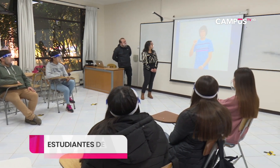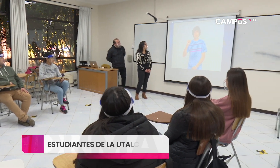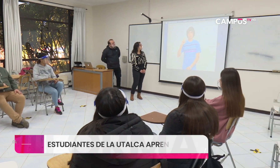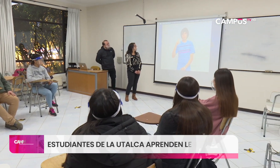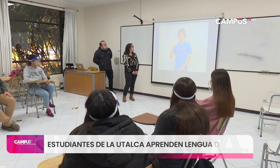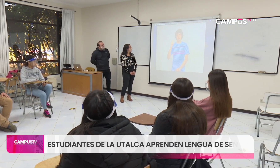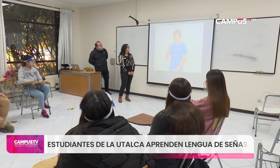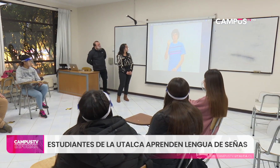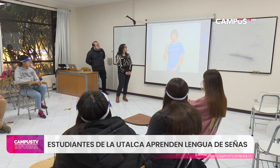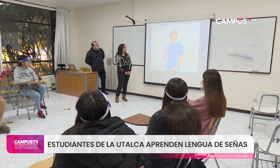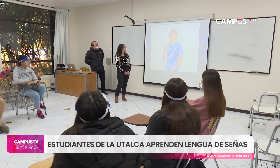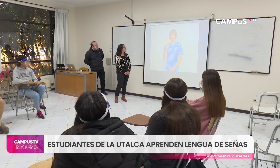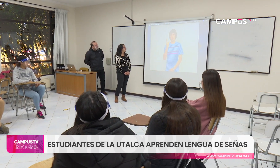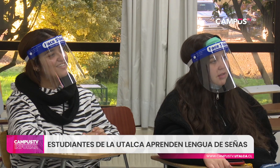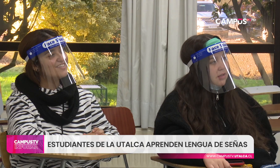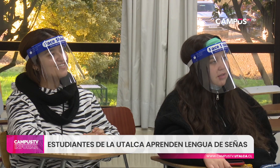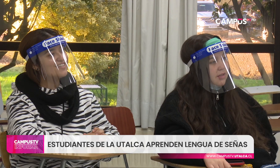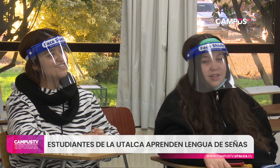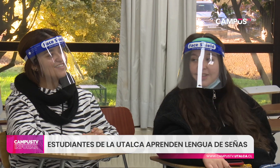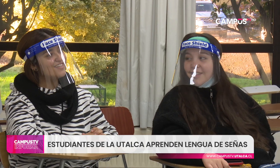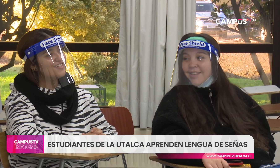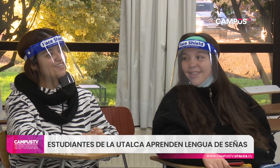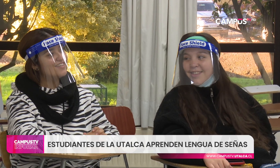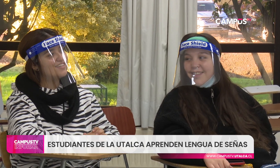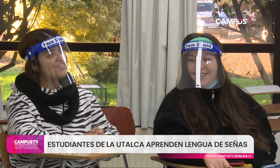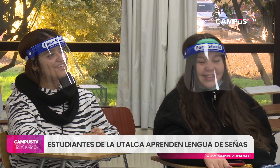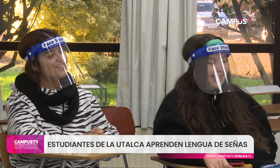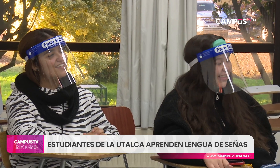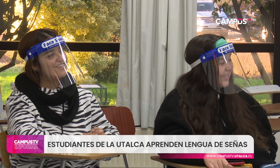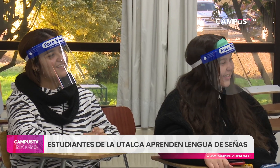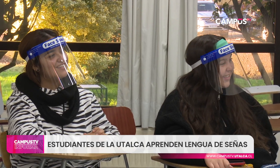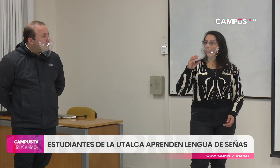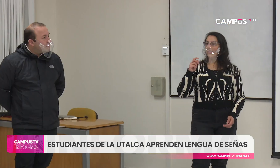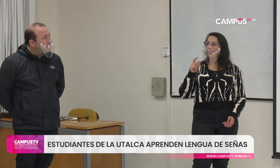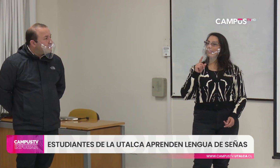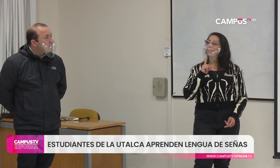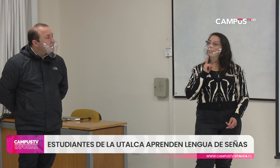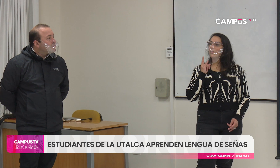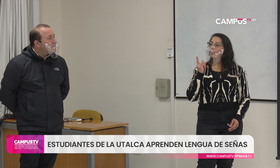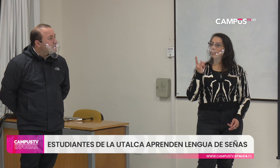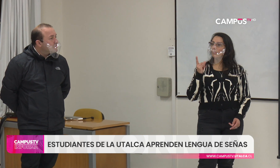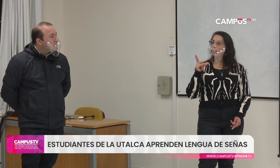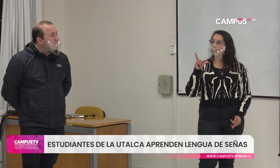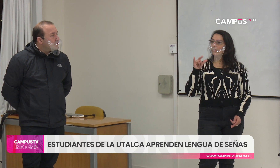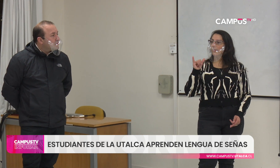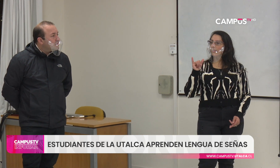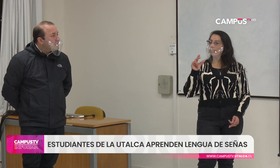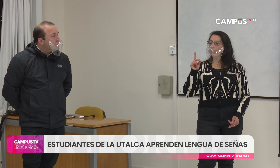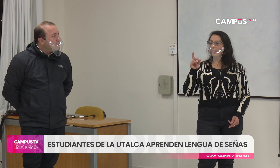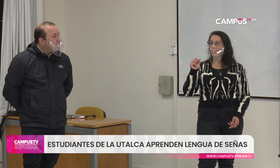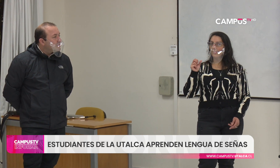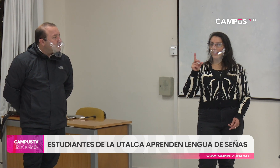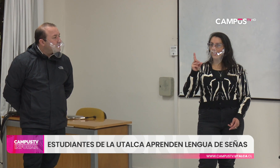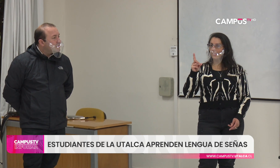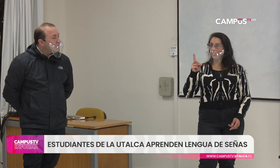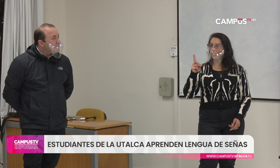es parte de la formación que reciben los estudiantes de la escuela de fonodiología de la universidad de talca